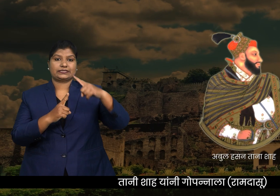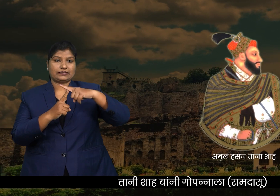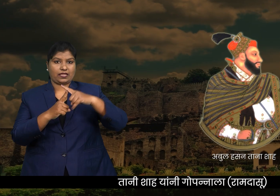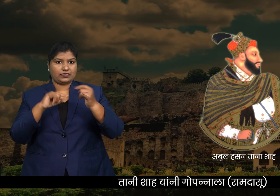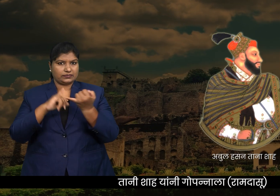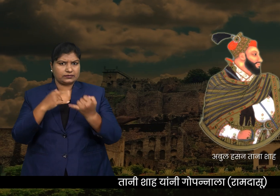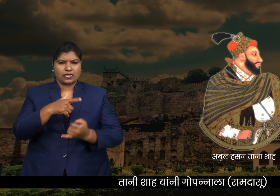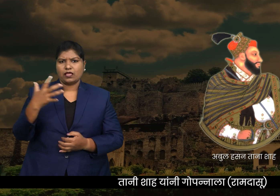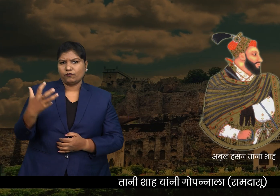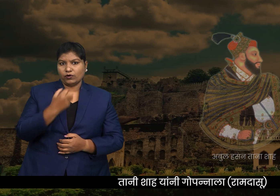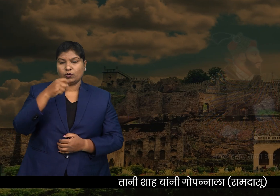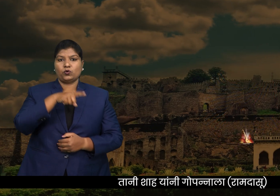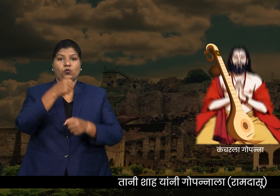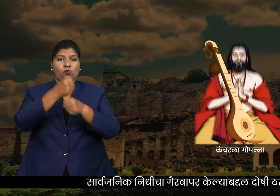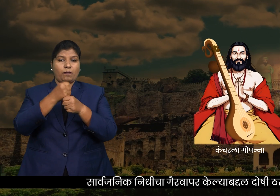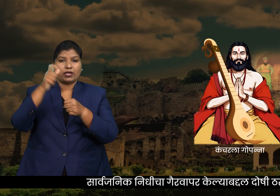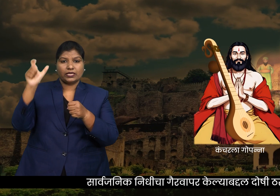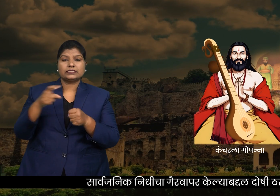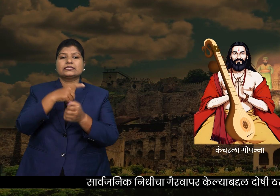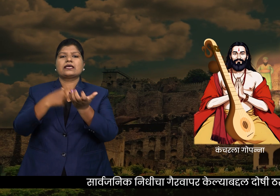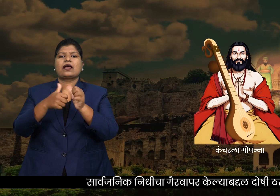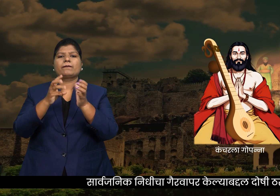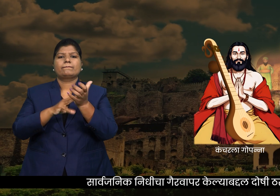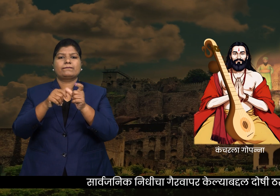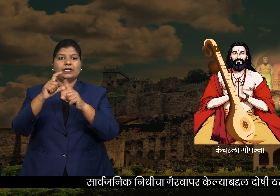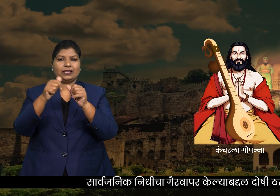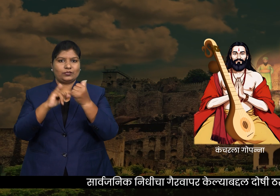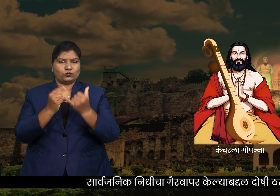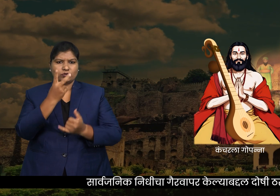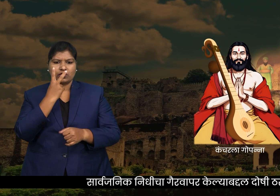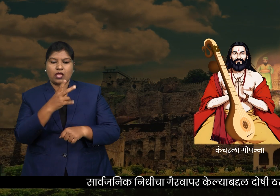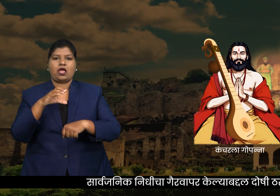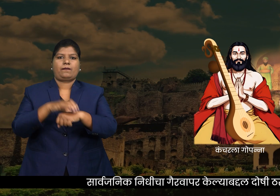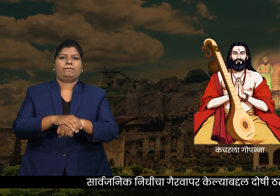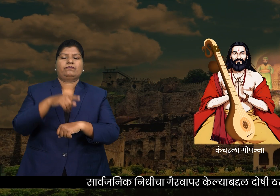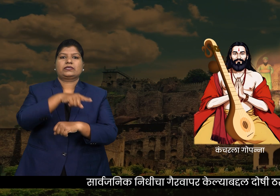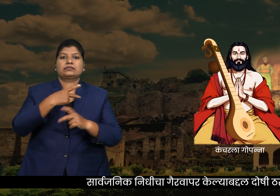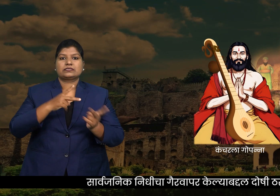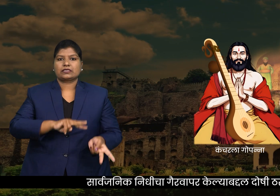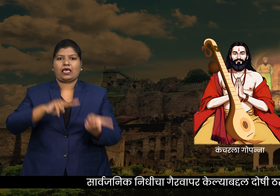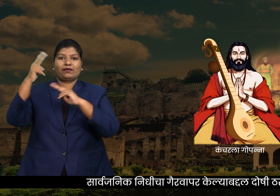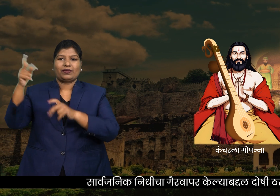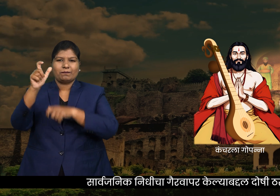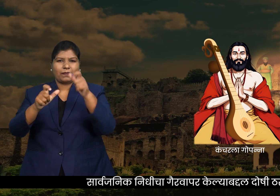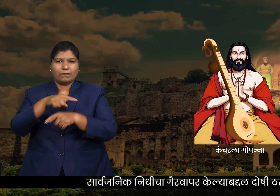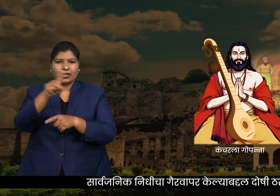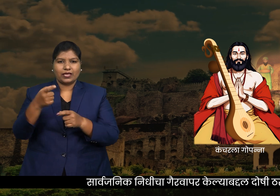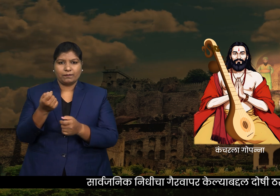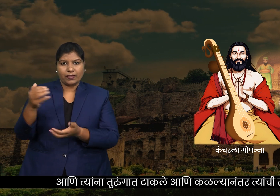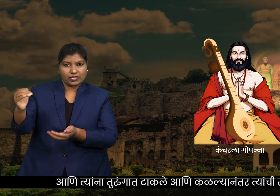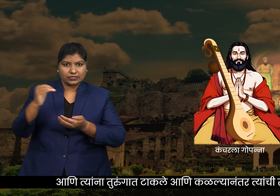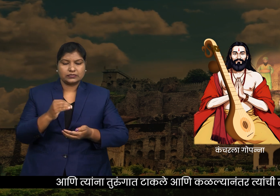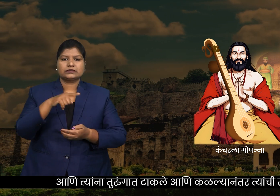तानीशाह यांनी गोपन्नाला रामदासू सार्वजनिक निधीचा गैरवापर केल्याबद्दल दोषी